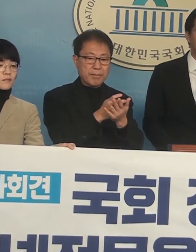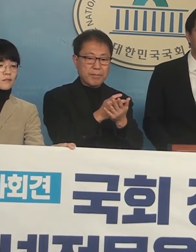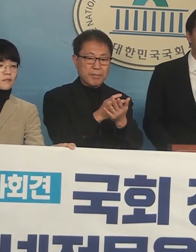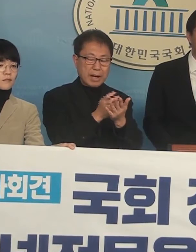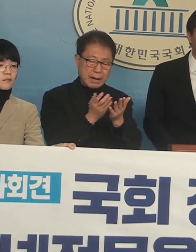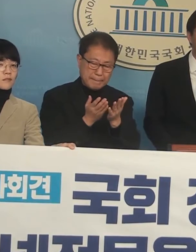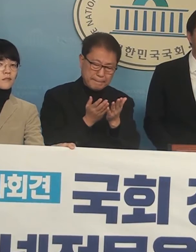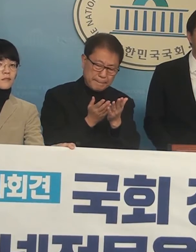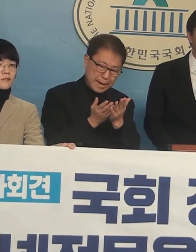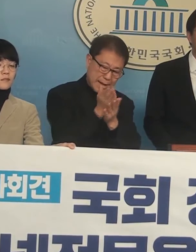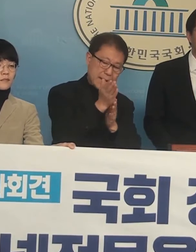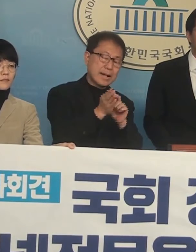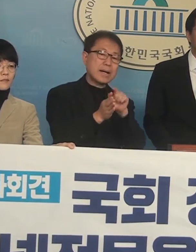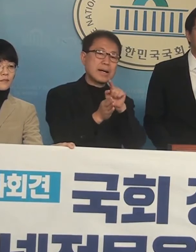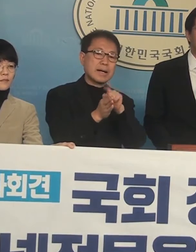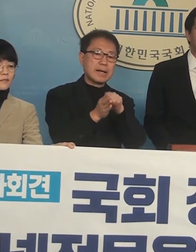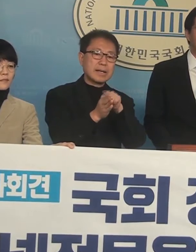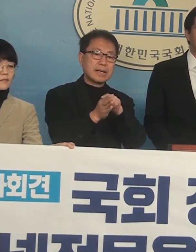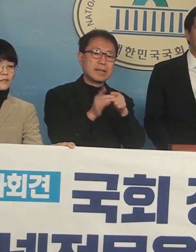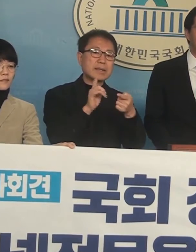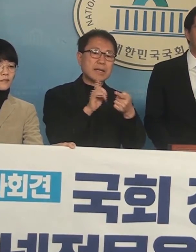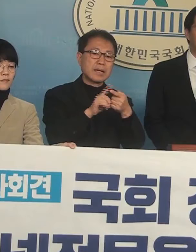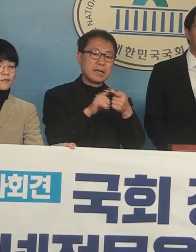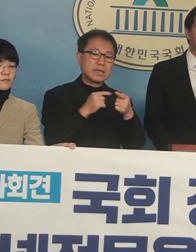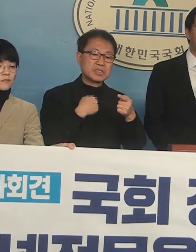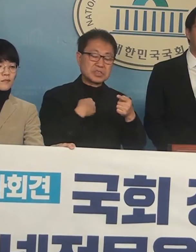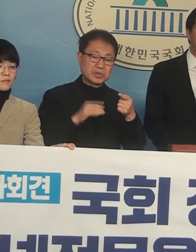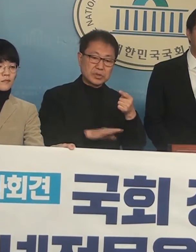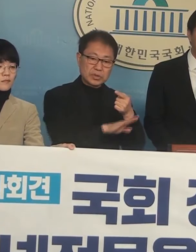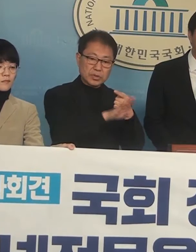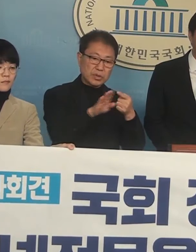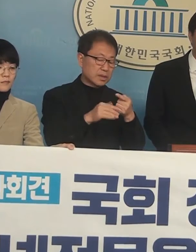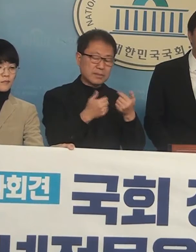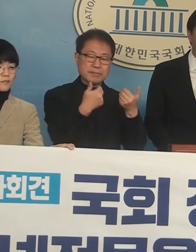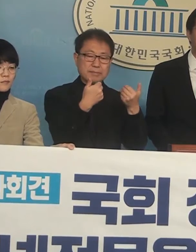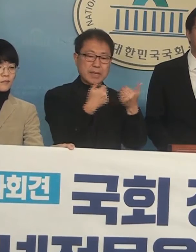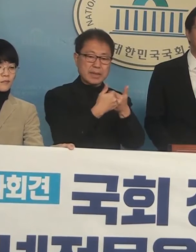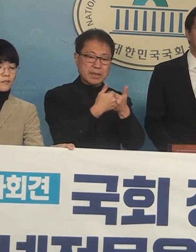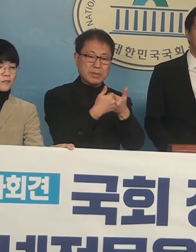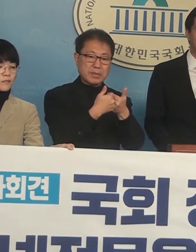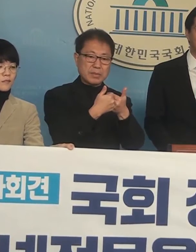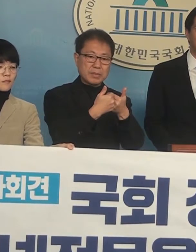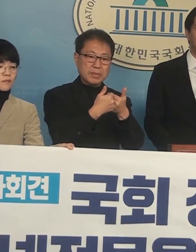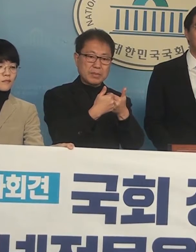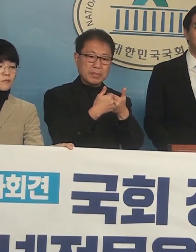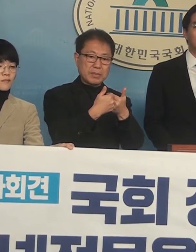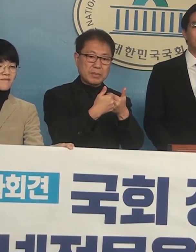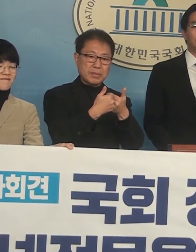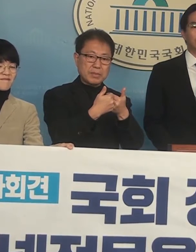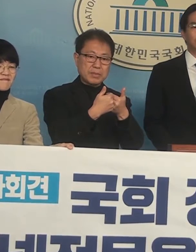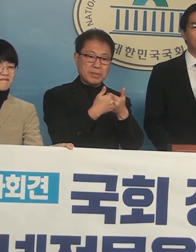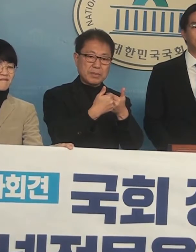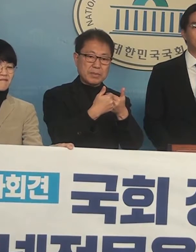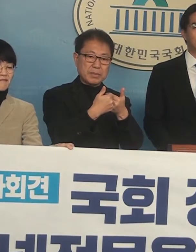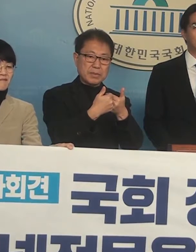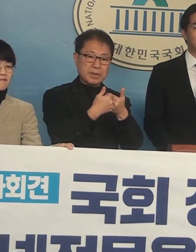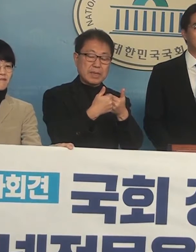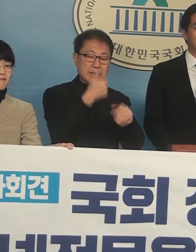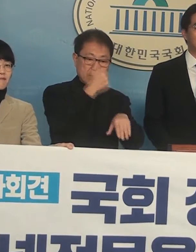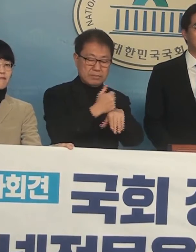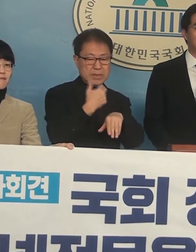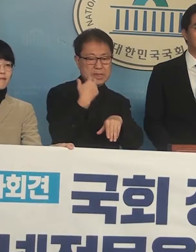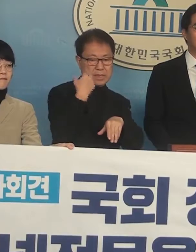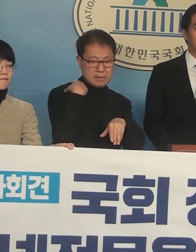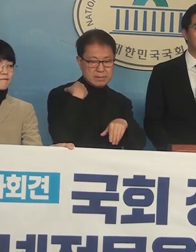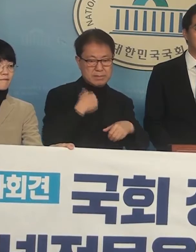강행 처리하려고 하는 것은 저희는 결단코 반대하고, 이것은 결단코 책임을 져야 될